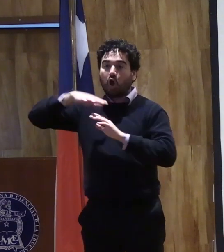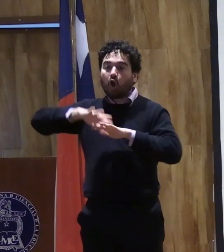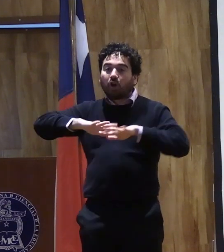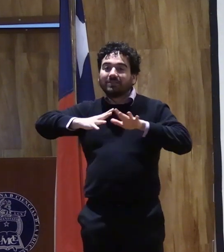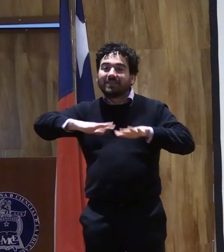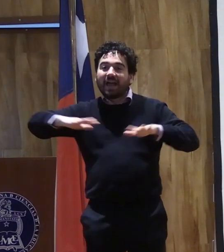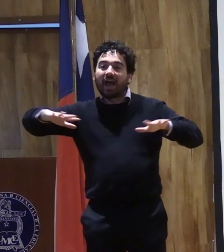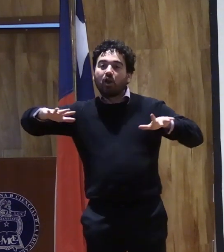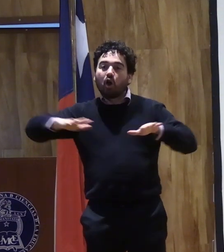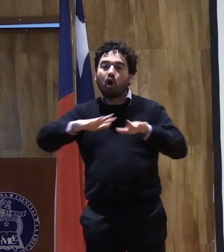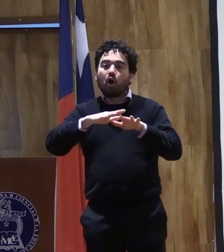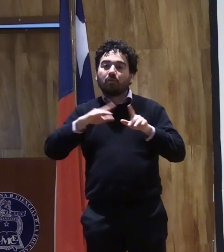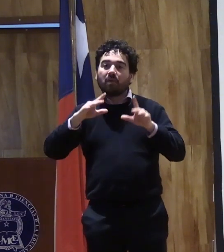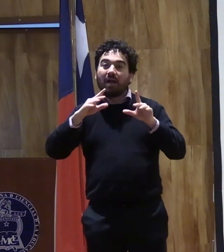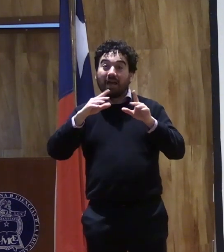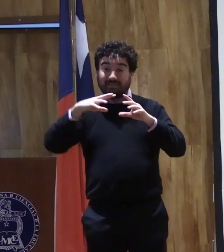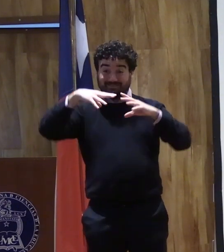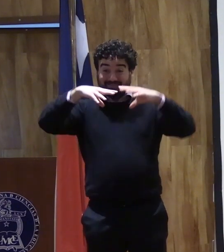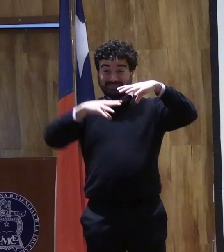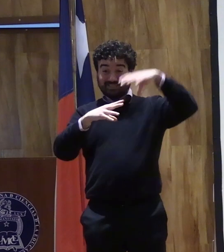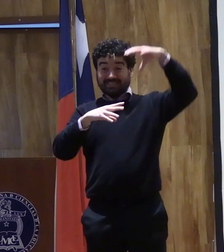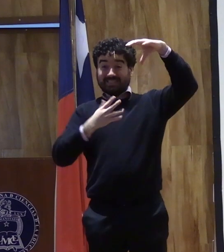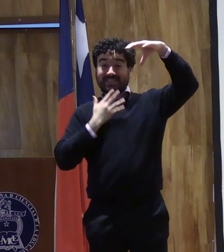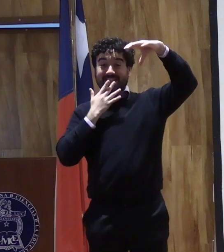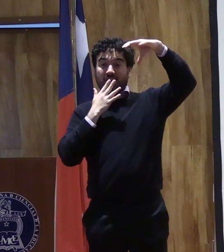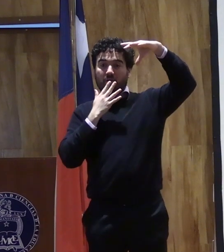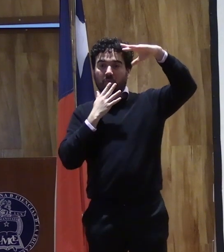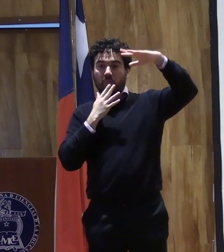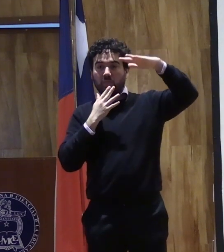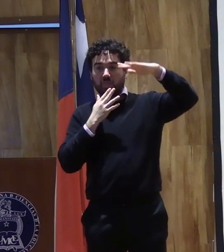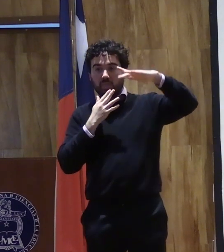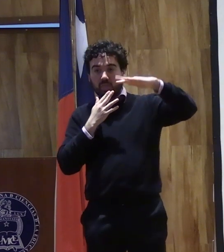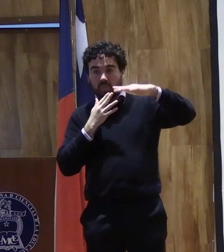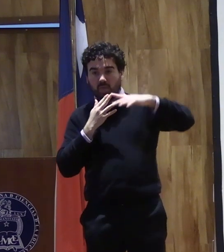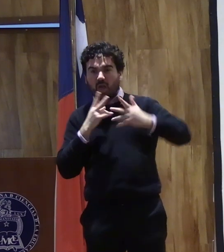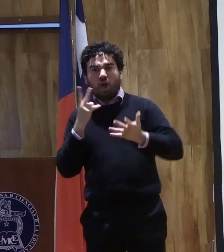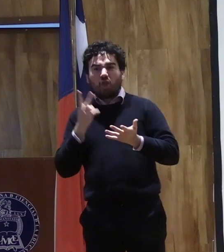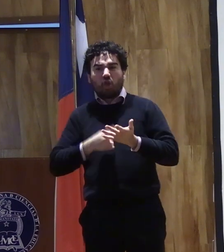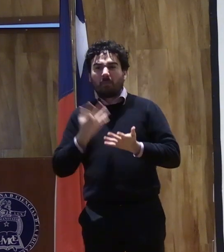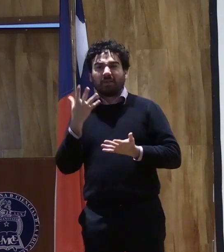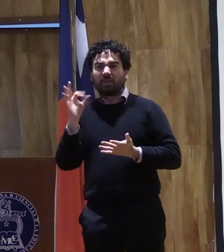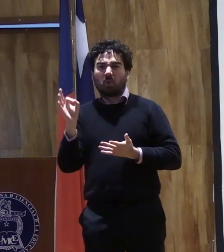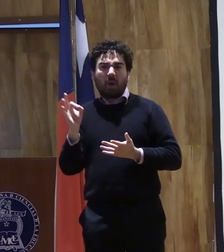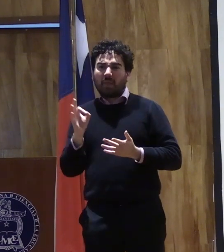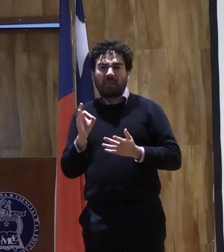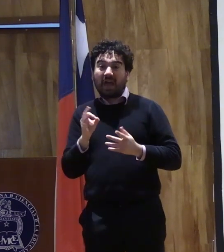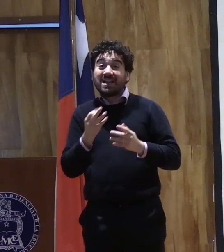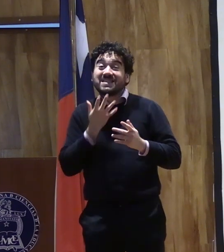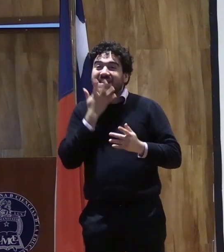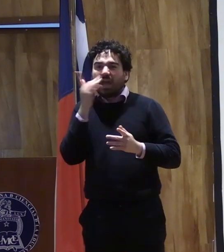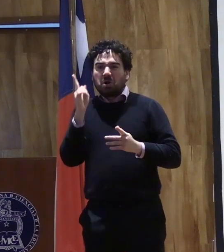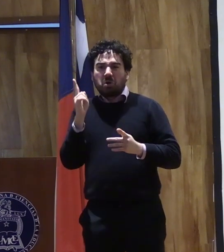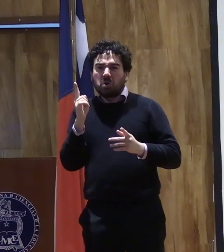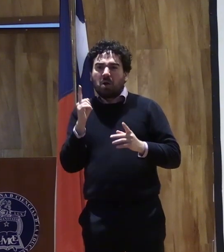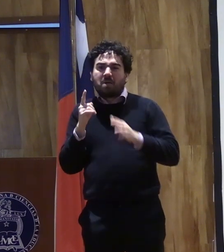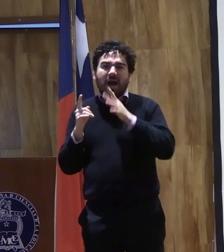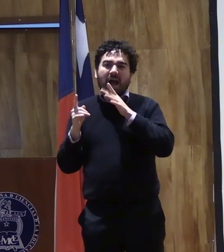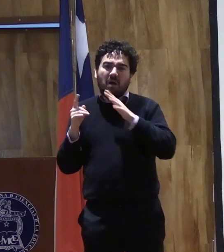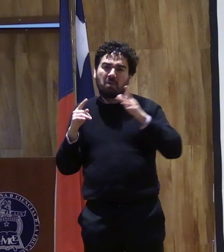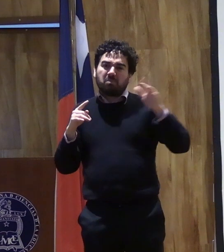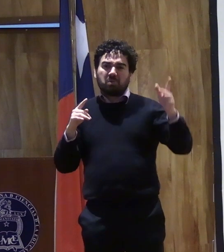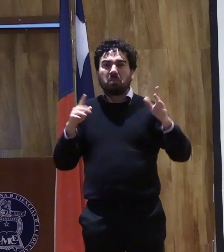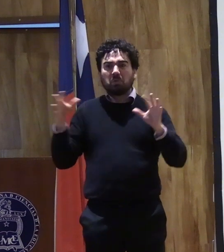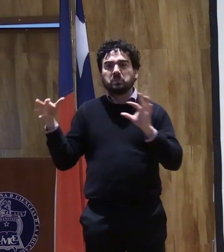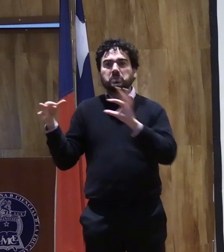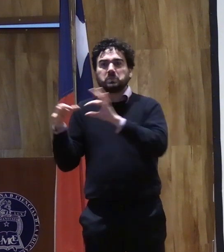en el 2050 ya no va a haber más hielo ahí, va a haber un mar. Y va a haber una manera de conectar Canadá con